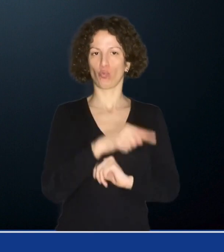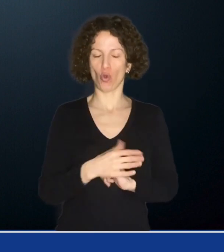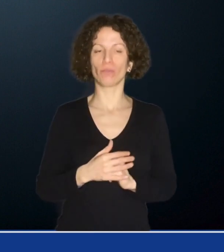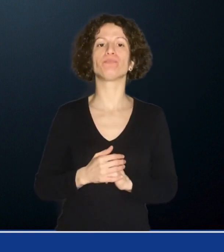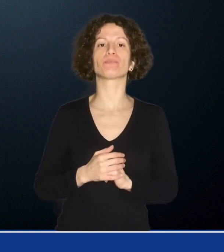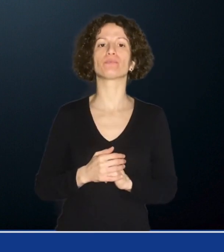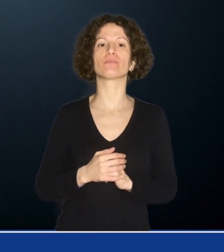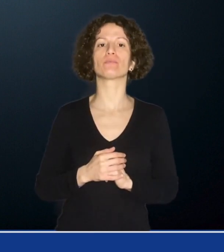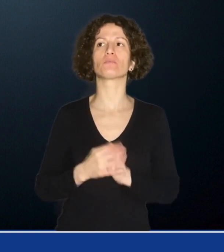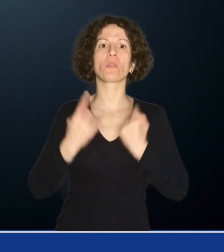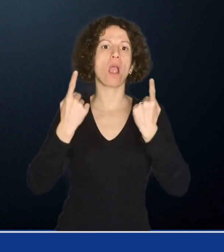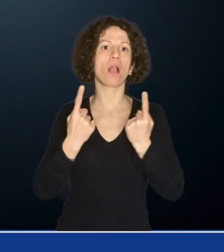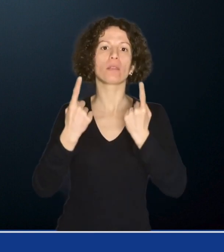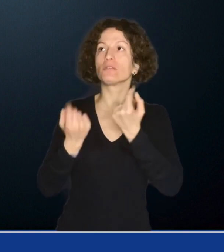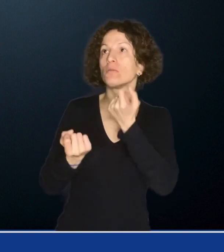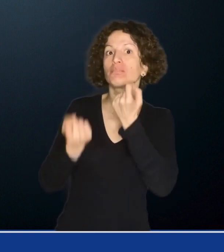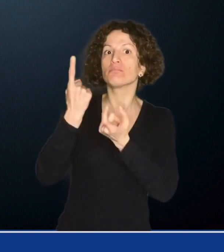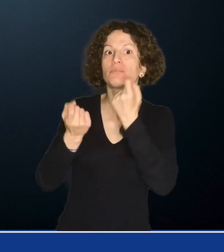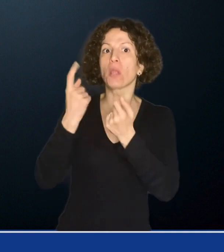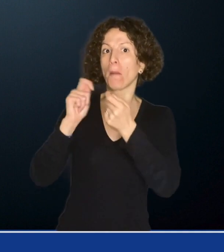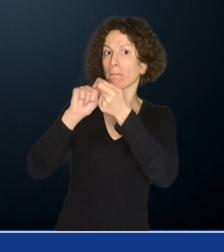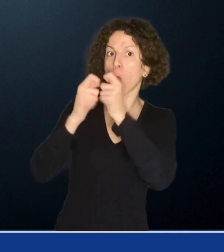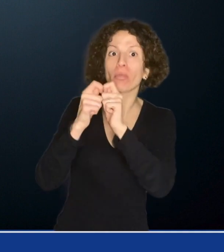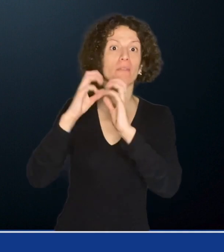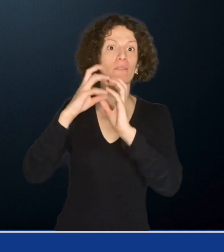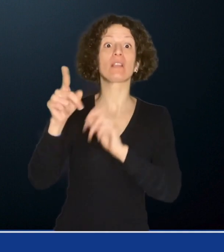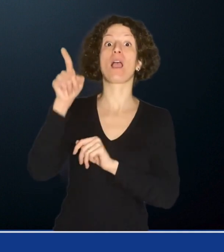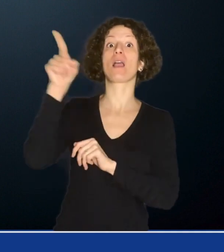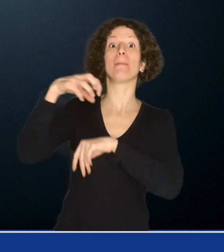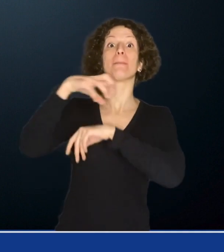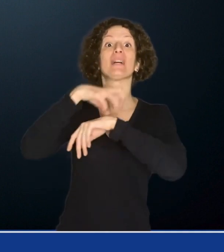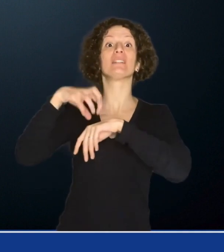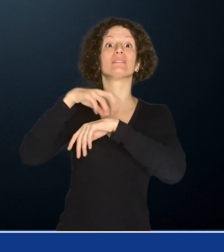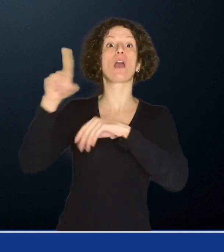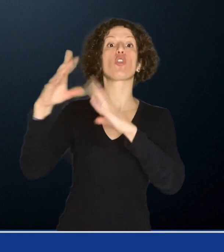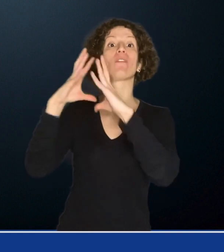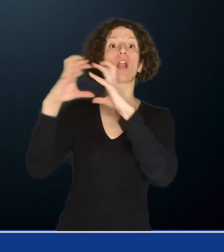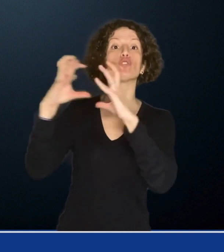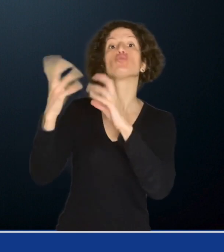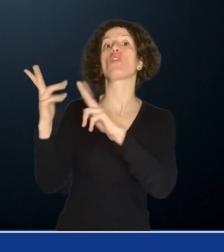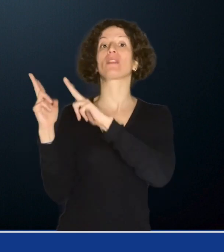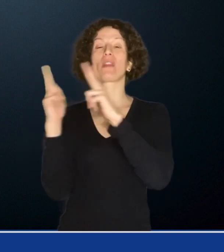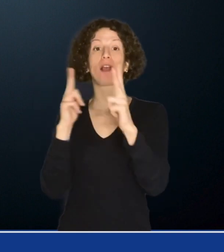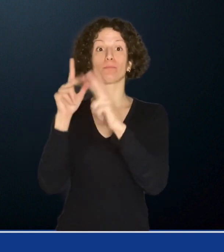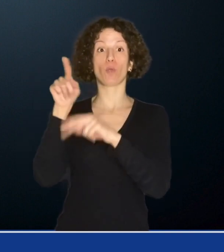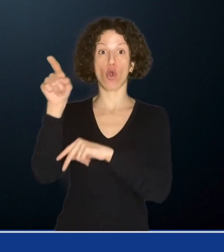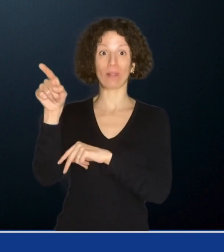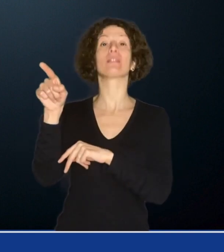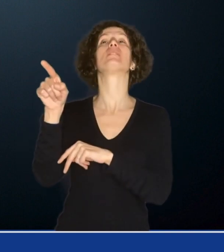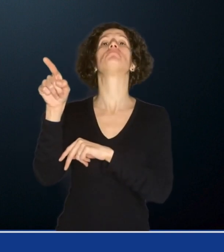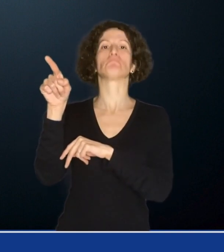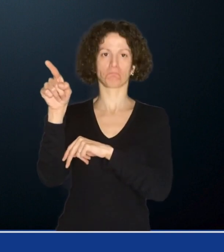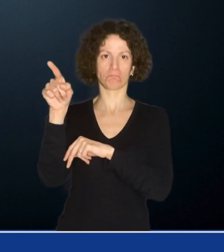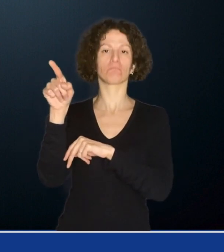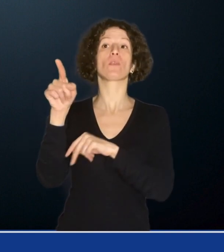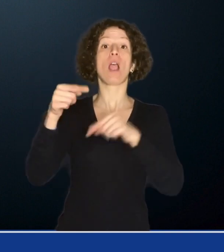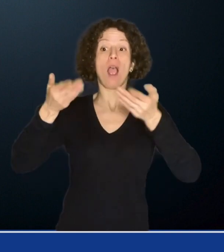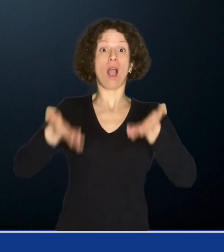della strada in attesa di ulteriori chiarimenti ed eventuali modifiche normative da parte il Ministero delle Infrastrutture e dei Trasporti